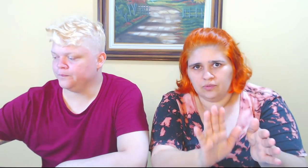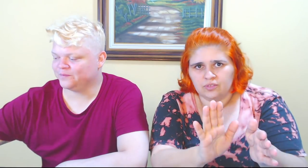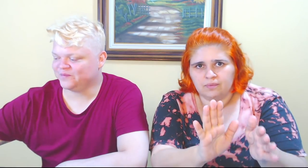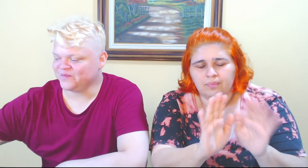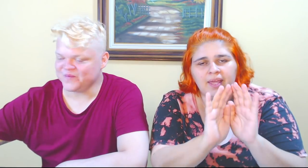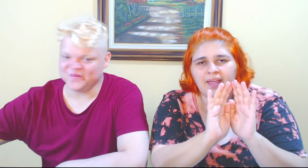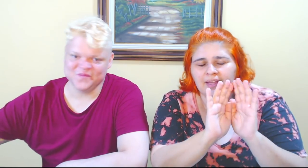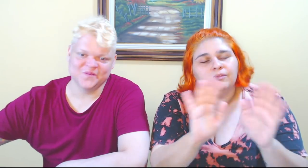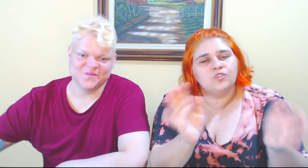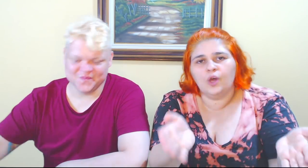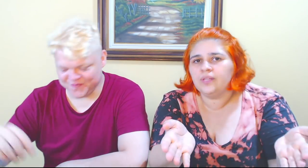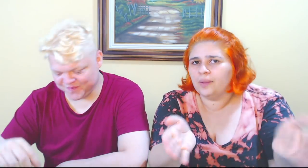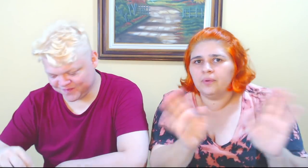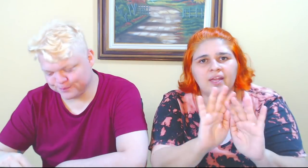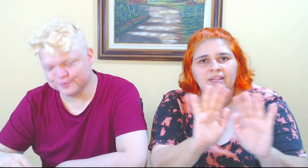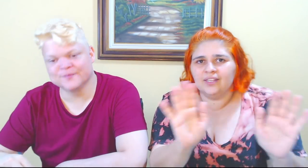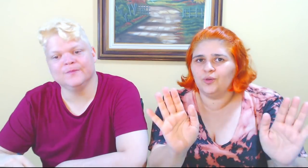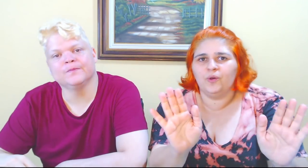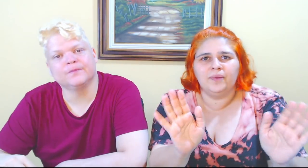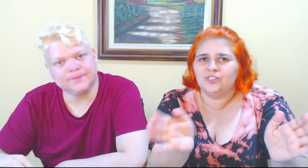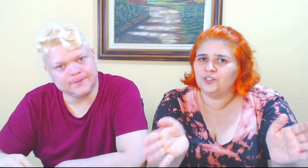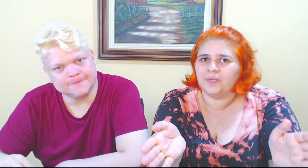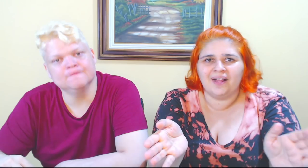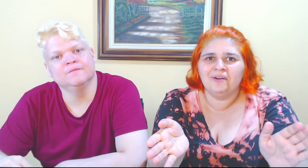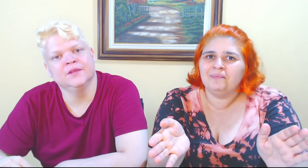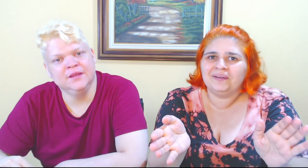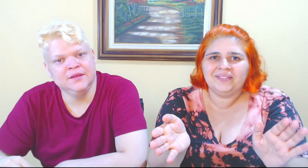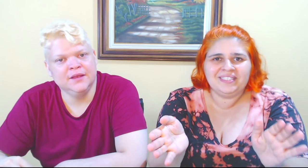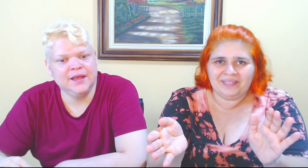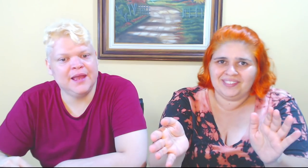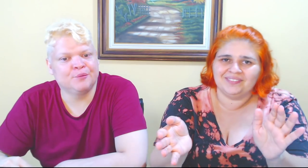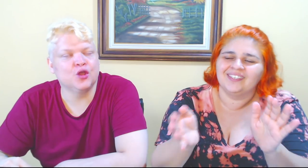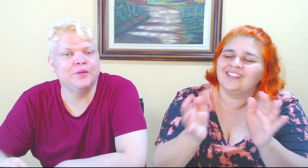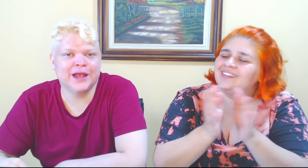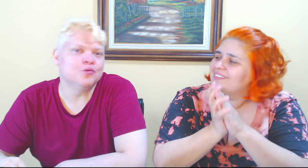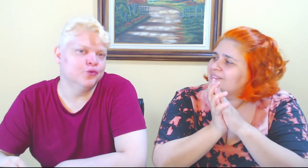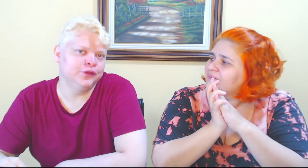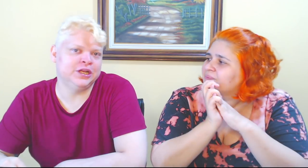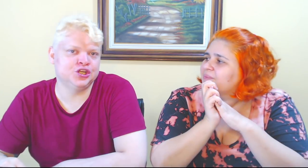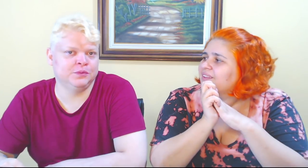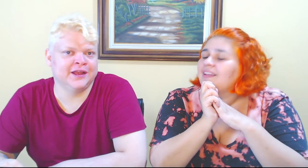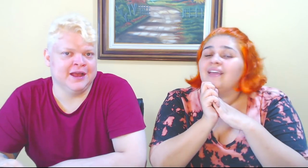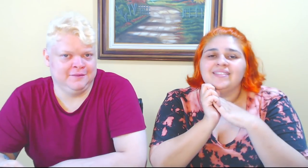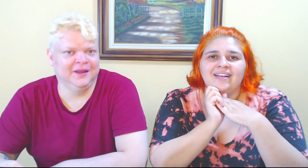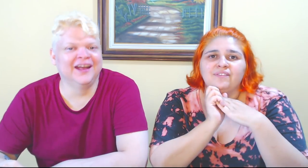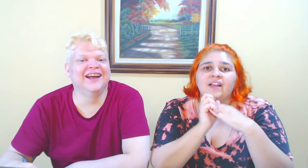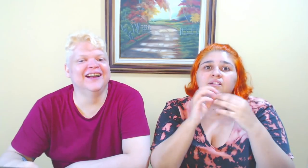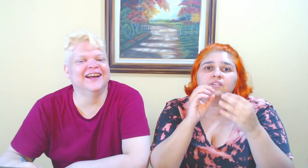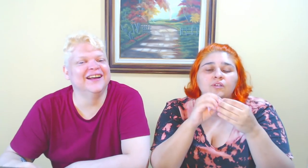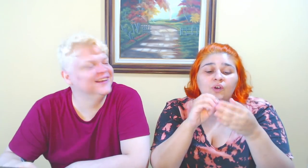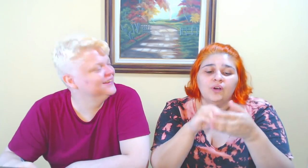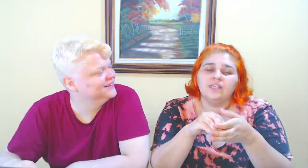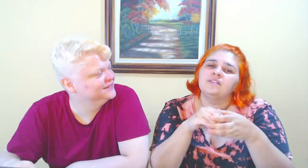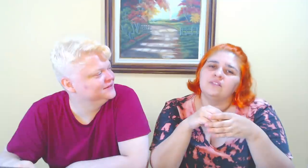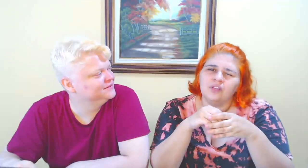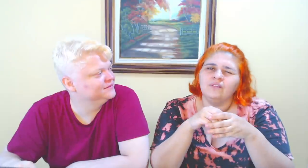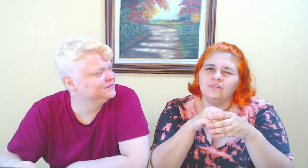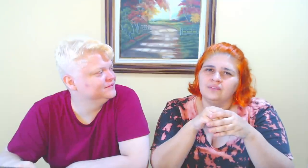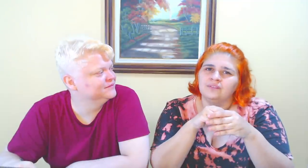Porque é só o tempo Que ele dedicou Para te explicar Alguma coisa mesmo É porque obrigaram muito Ele a explicar Exato Falando O Nolan Só uma